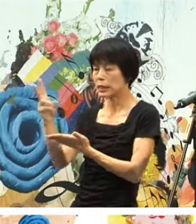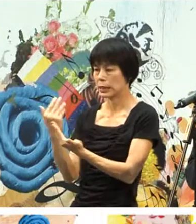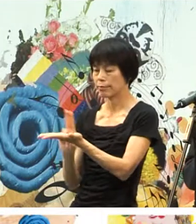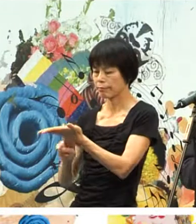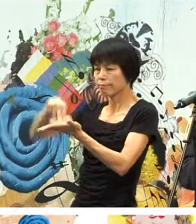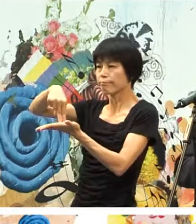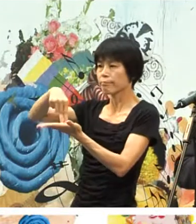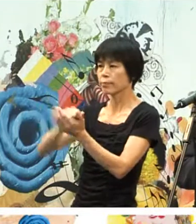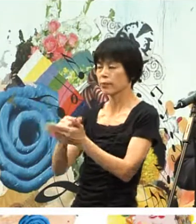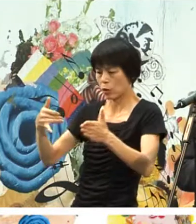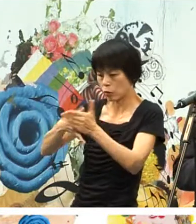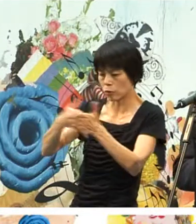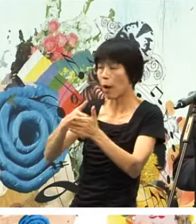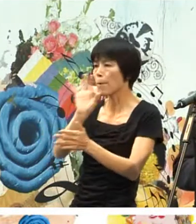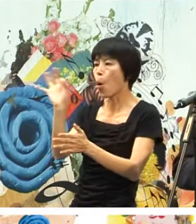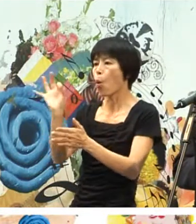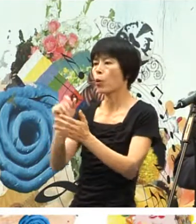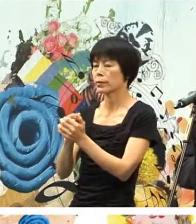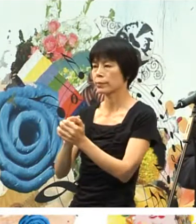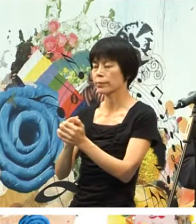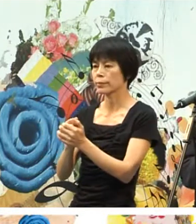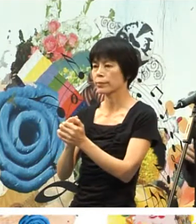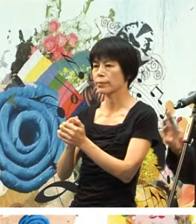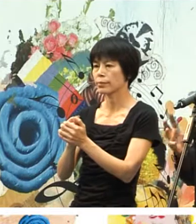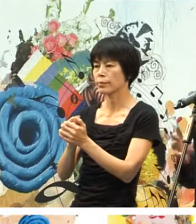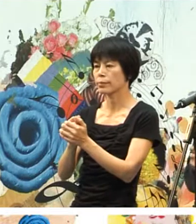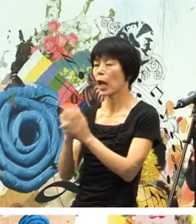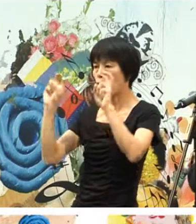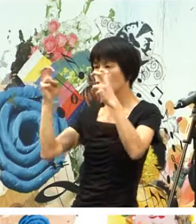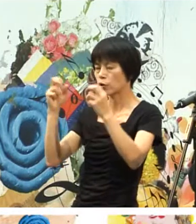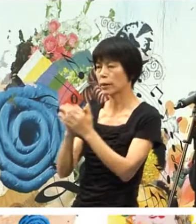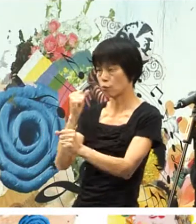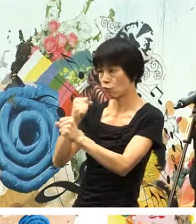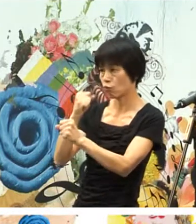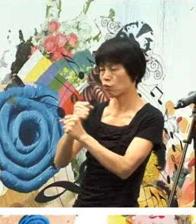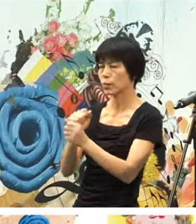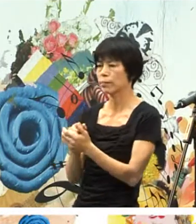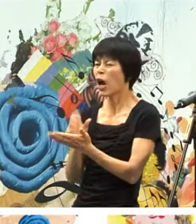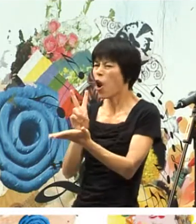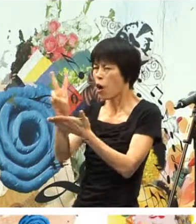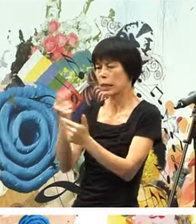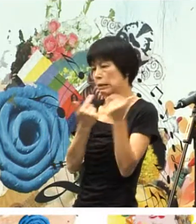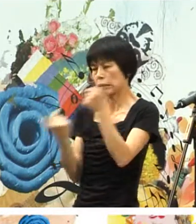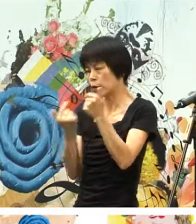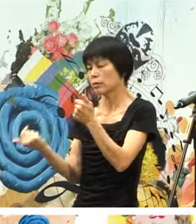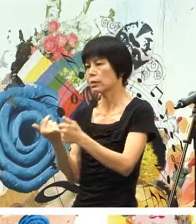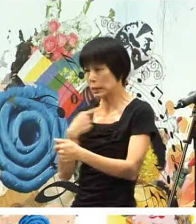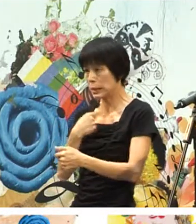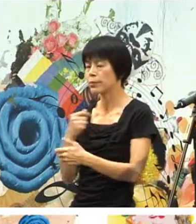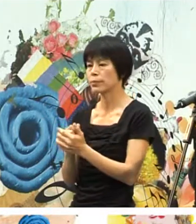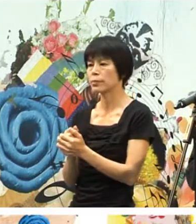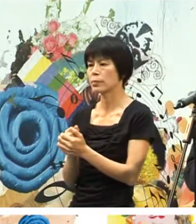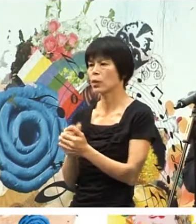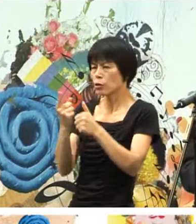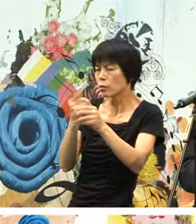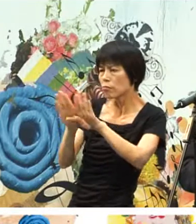叫做係無障礙通達嘅主題嘅工作，做咗兩年，我仲會繼續。當然開始時，